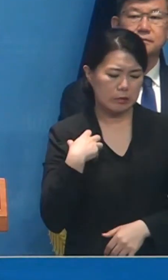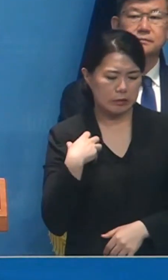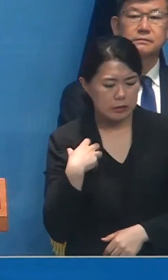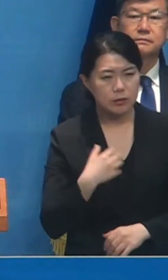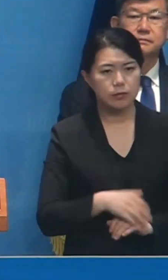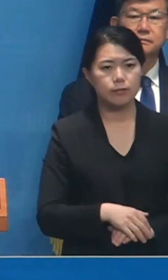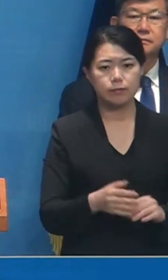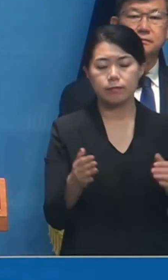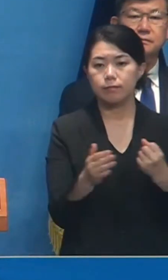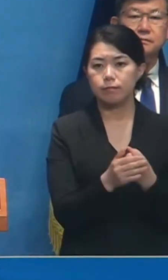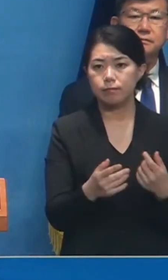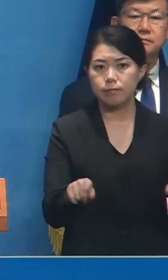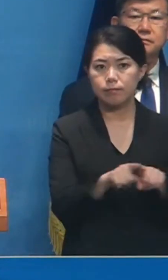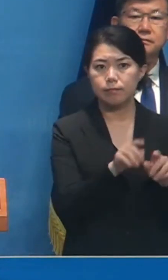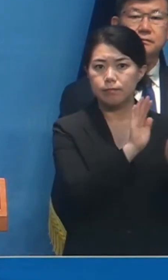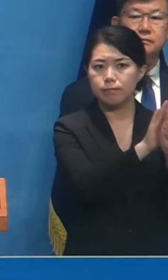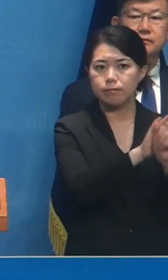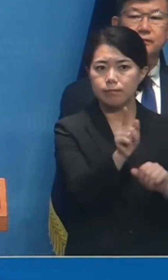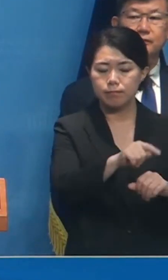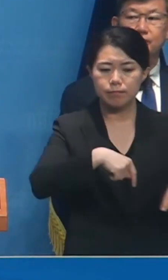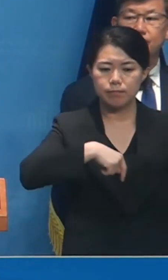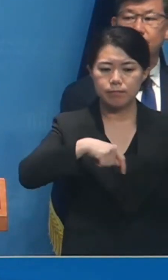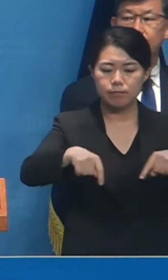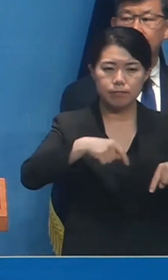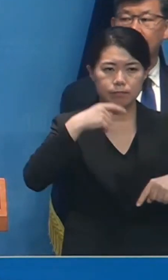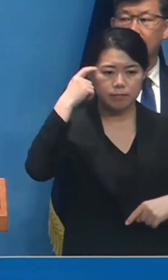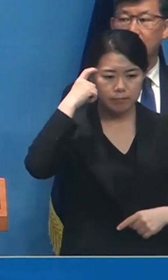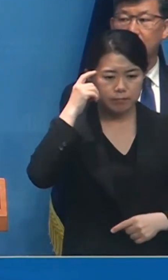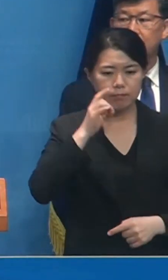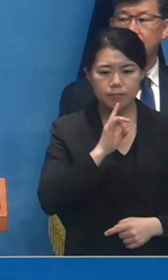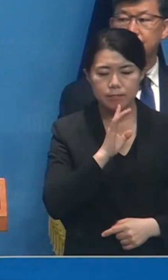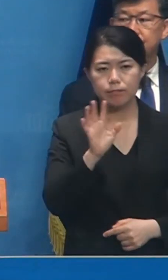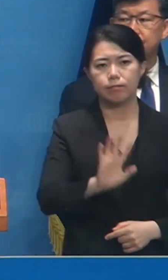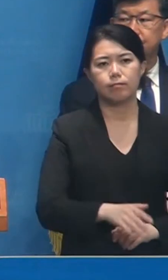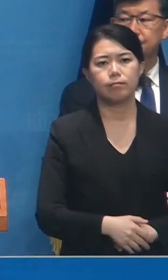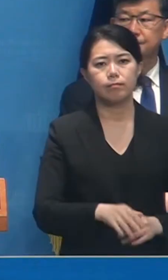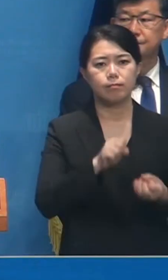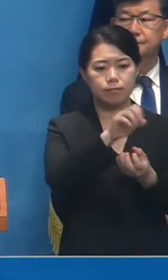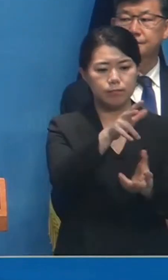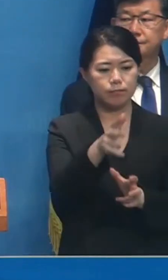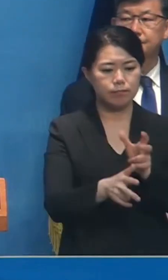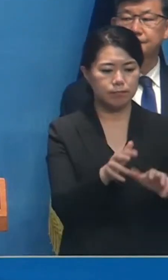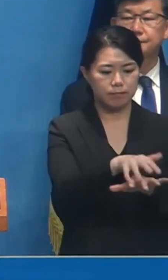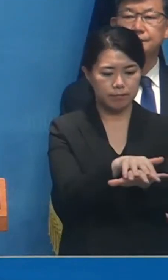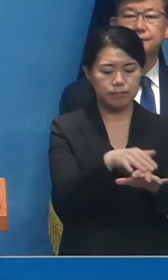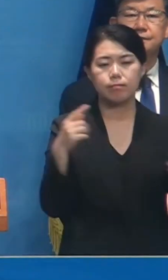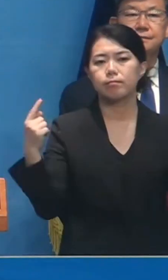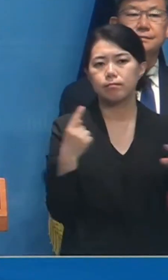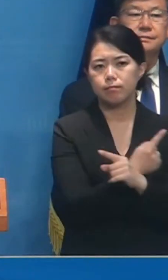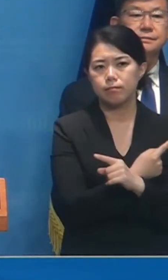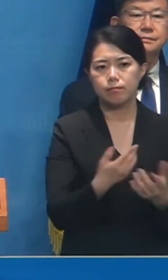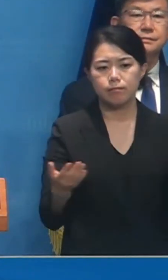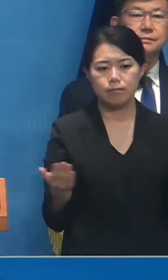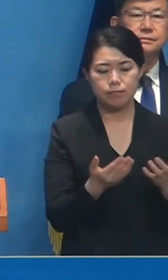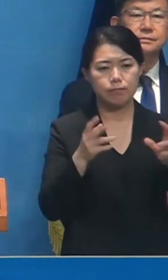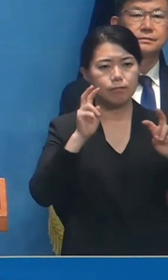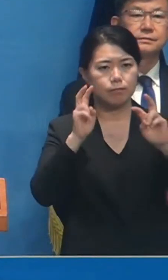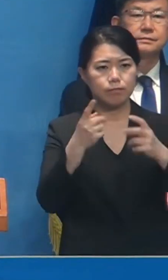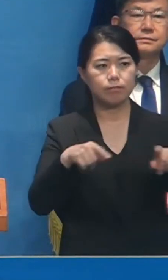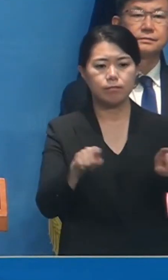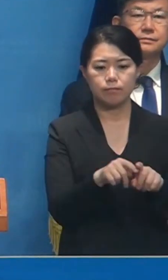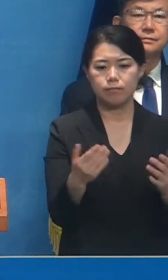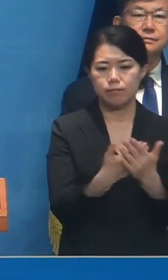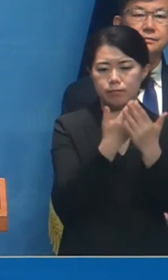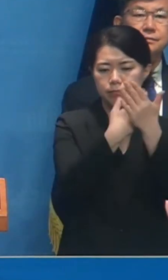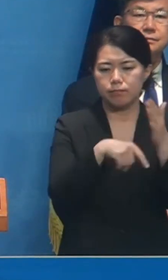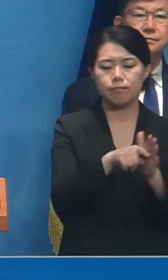이 지지선언은 단순히 정치적 입장을 밝히는 자리가 아닙니다. 택배 산업의 구조를 바꾸고 노사 간의 상생을